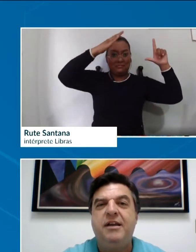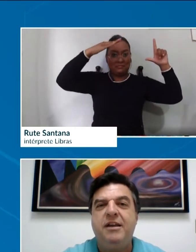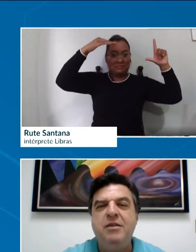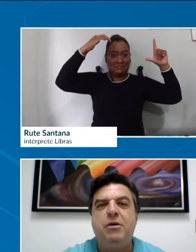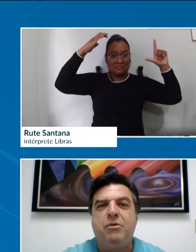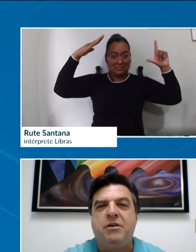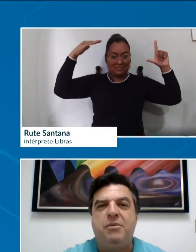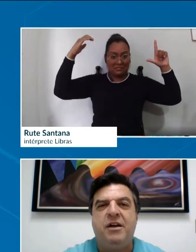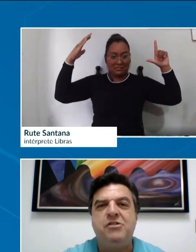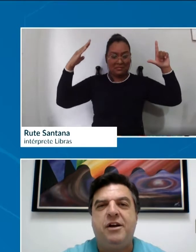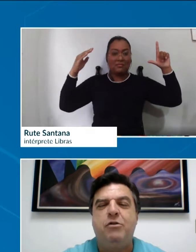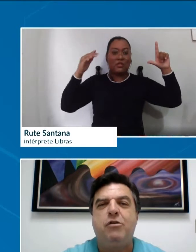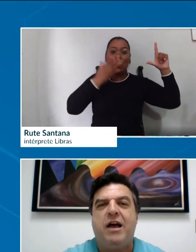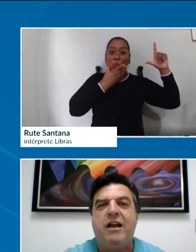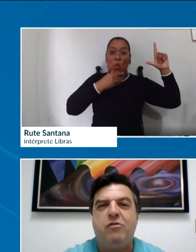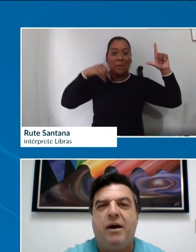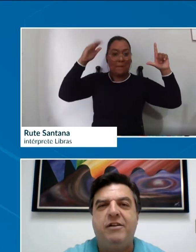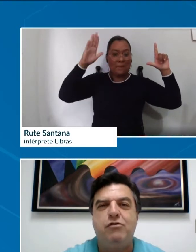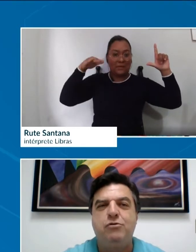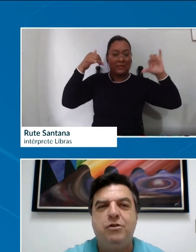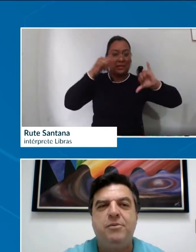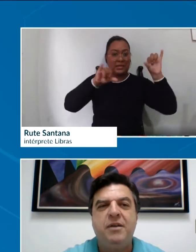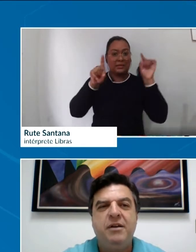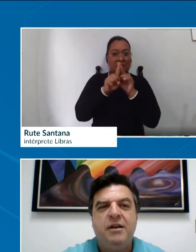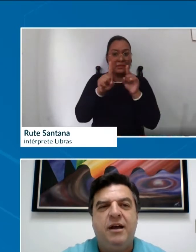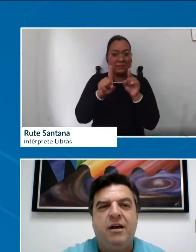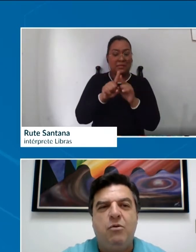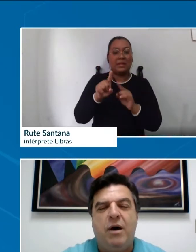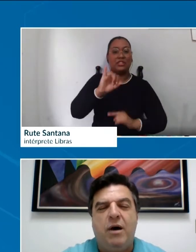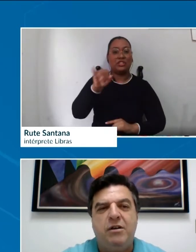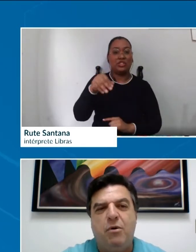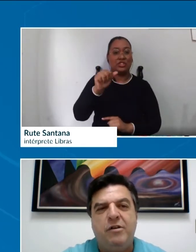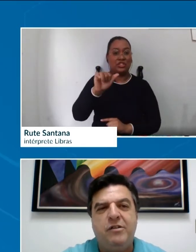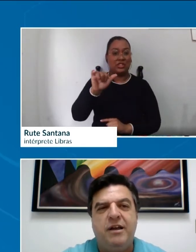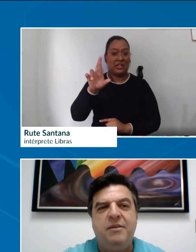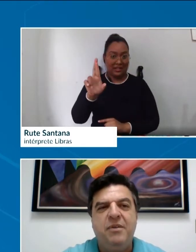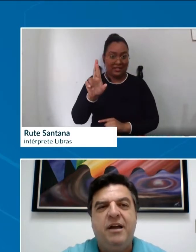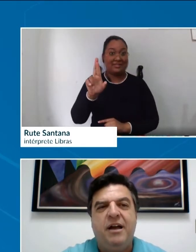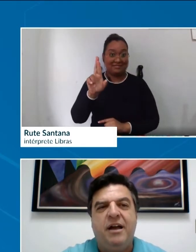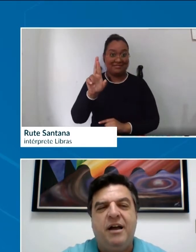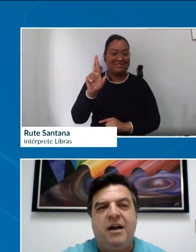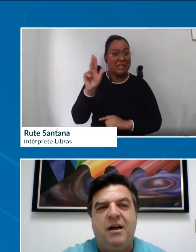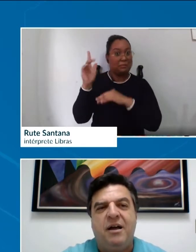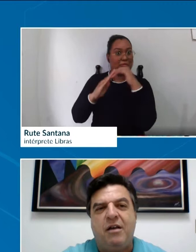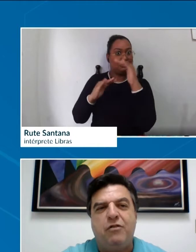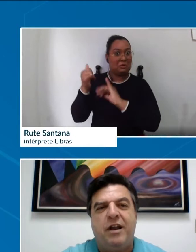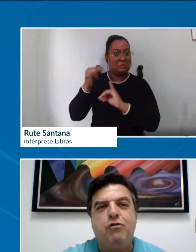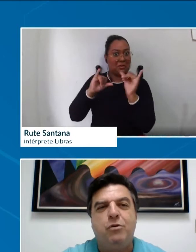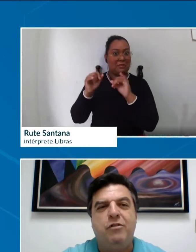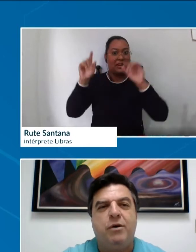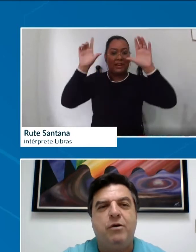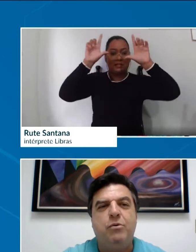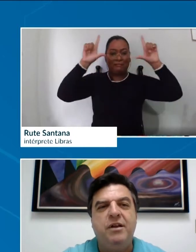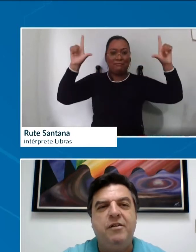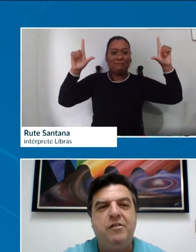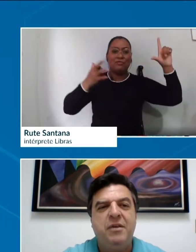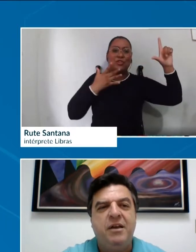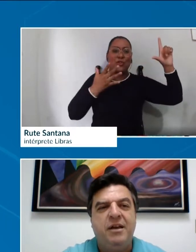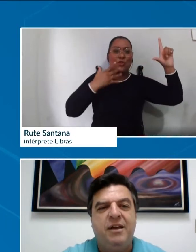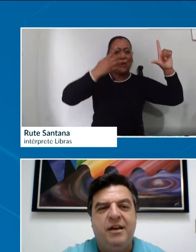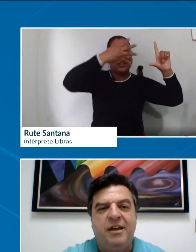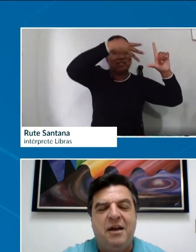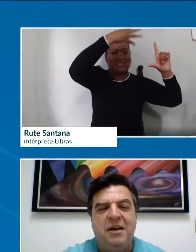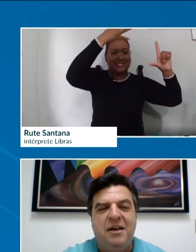pintor e químico também, Jair Gonzalez Marques Júnior, um quadro que mostra aí as várias cores do